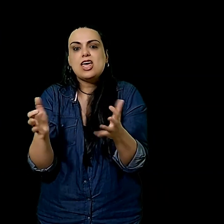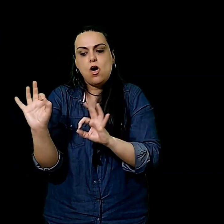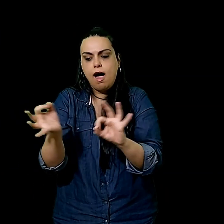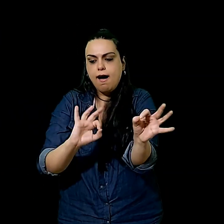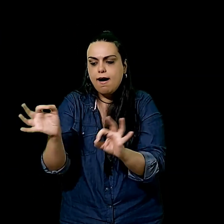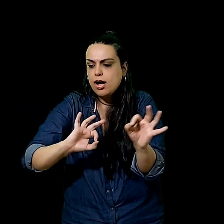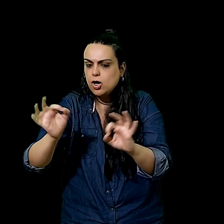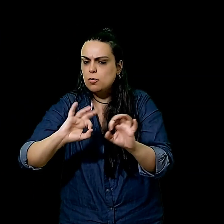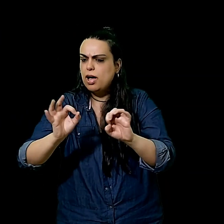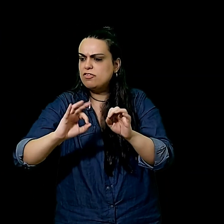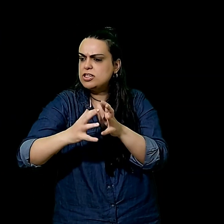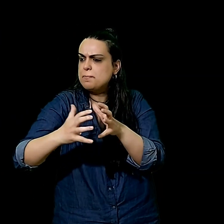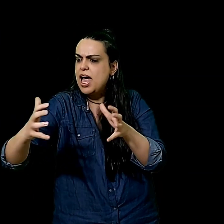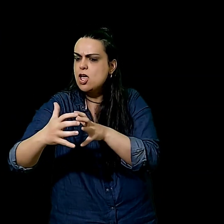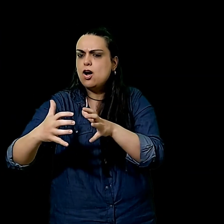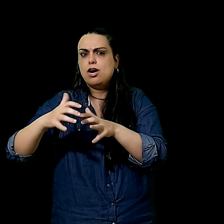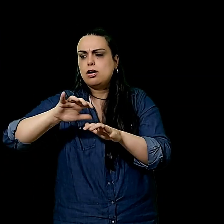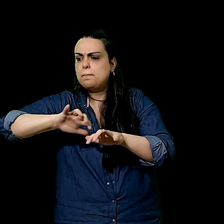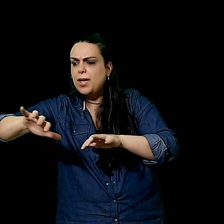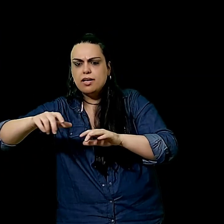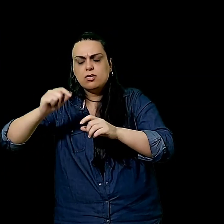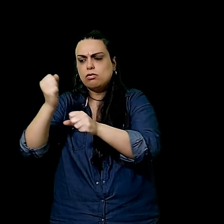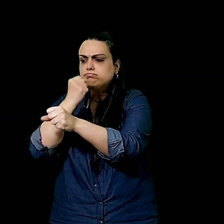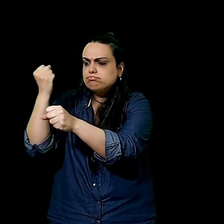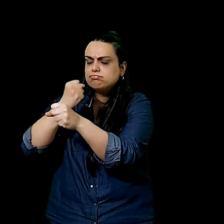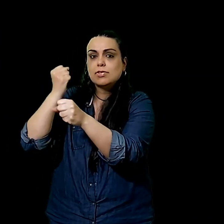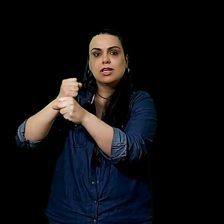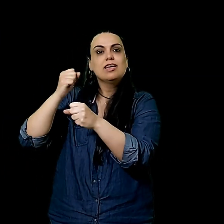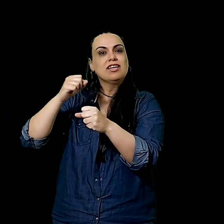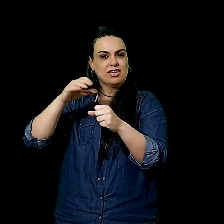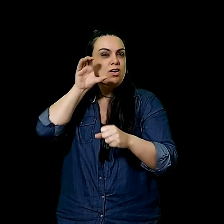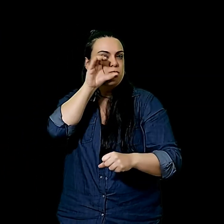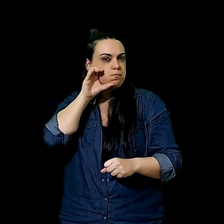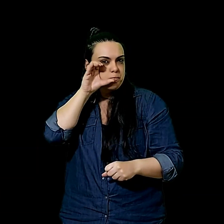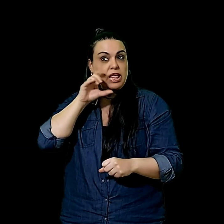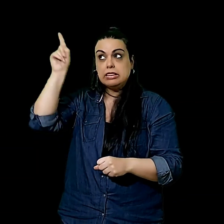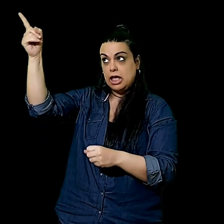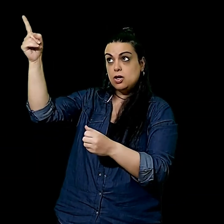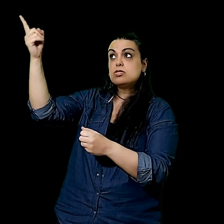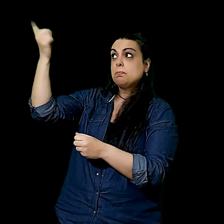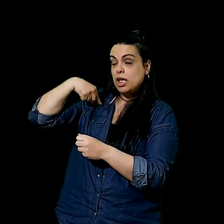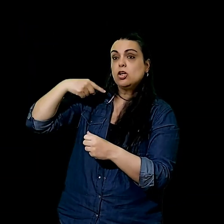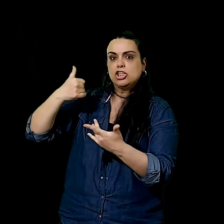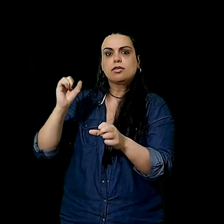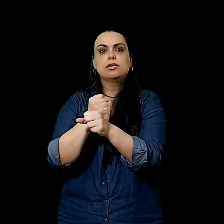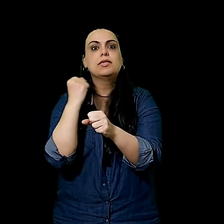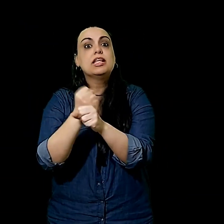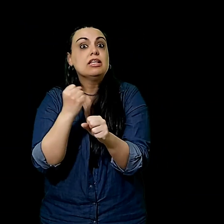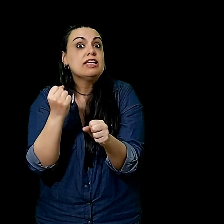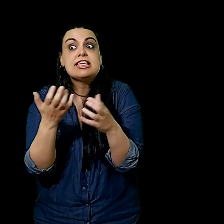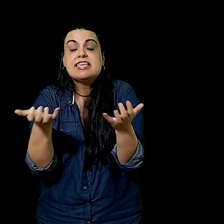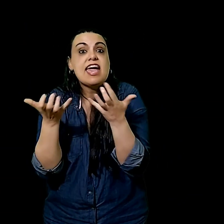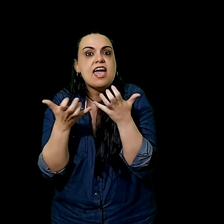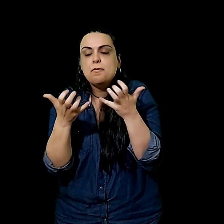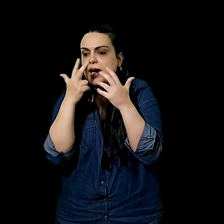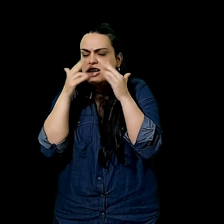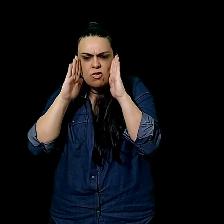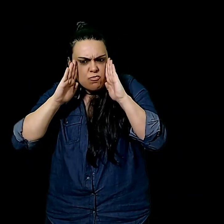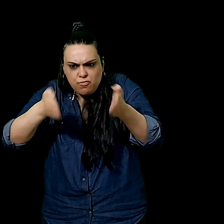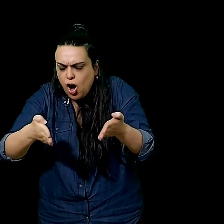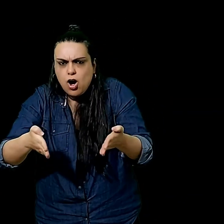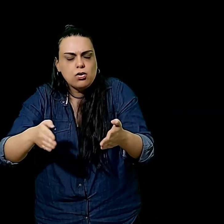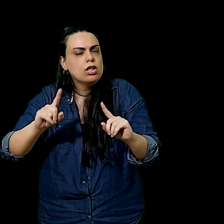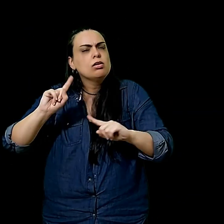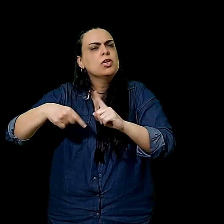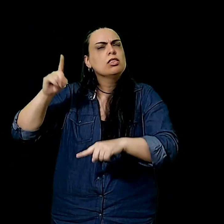do complexo que já está construído da igreja que o Senhor confiou a ele na Colômbia. Mas ele se interessou demais em fazer isso, mas